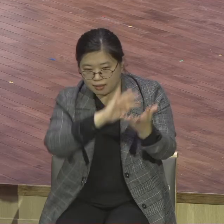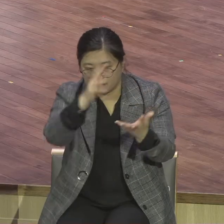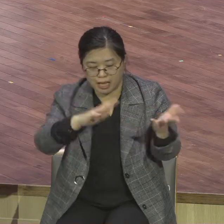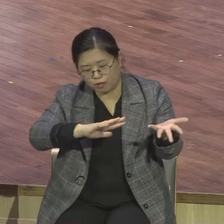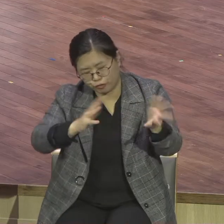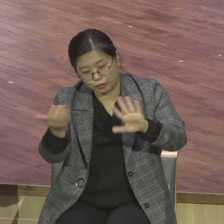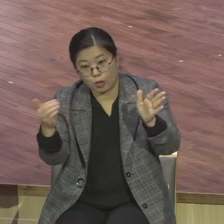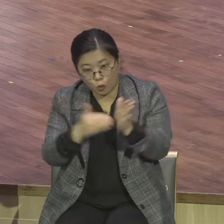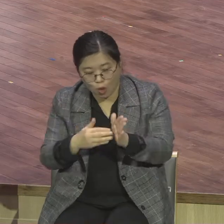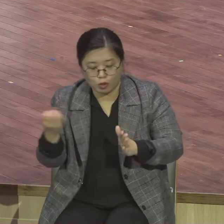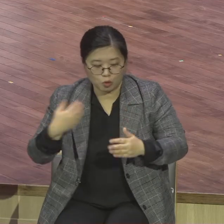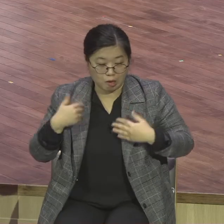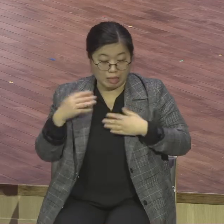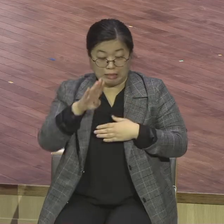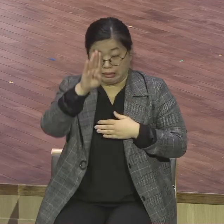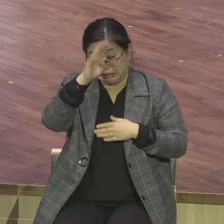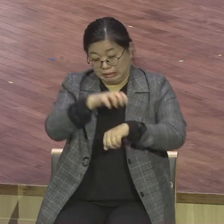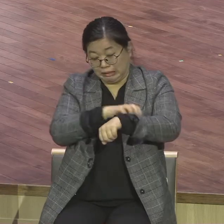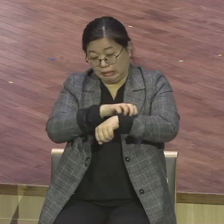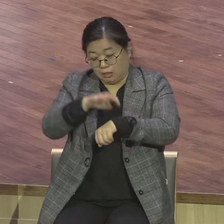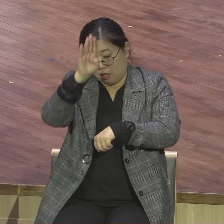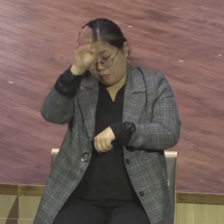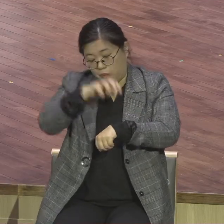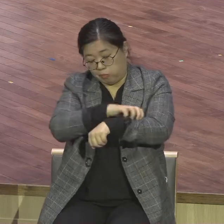문둥병, 피부병, 기와짝으로 끌고 해야 돼.